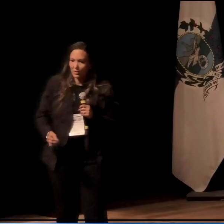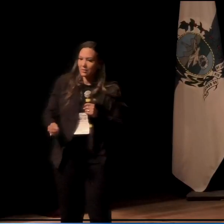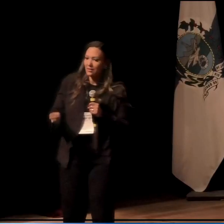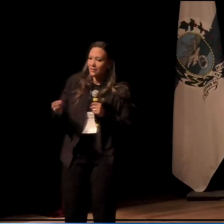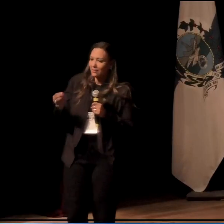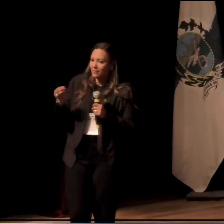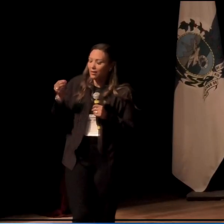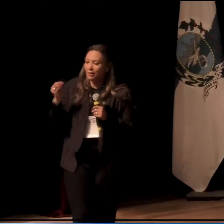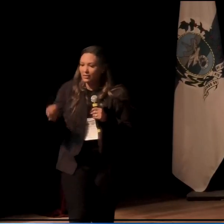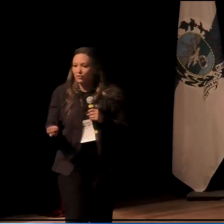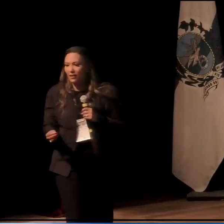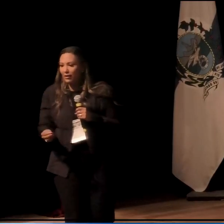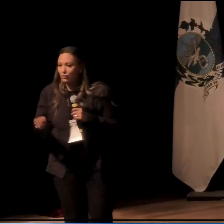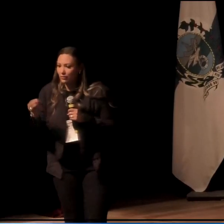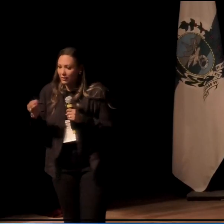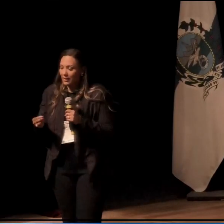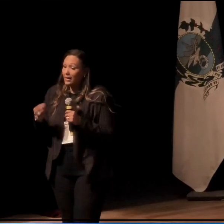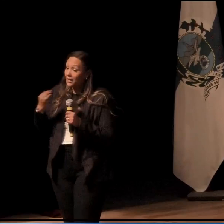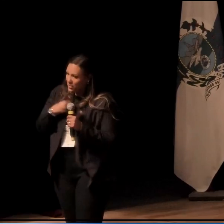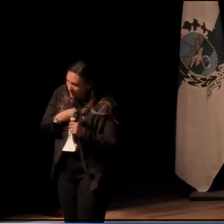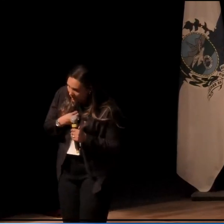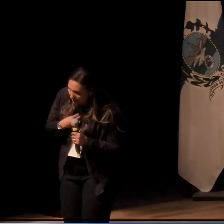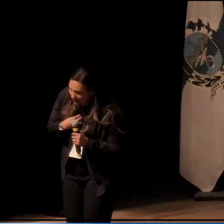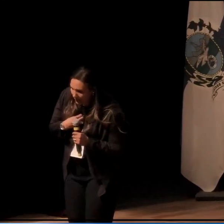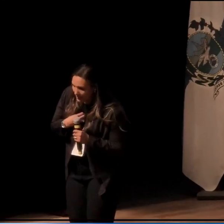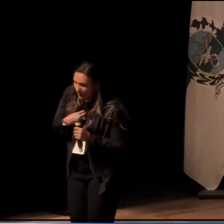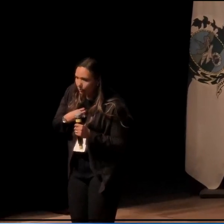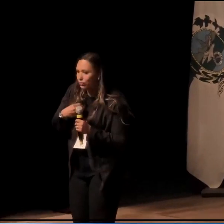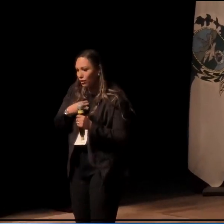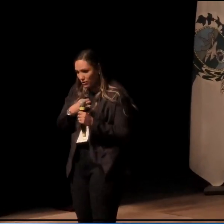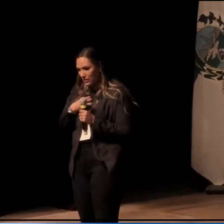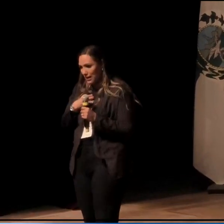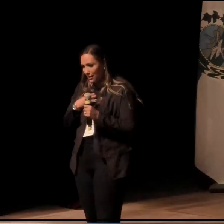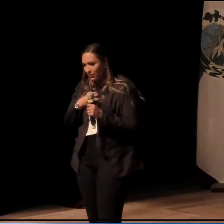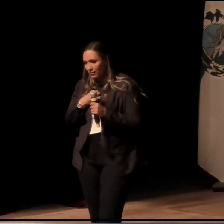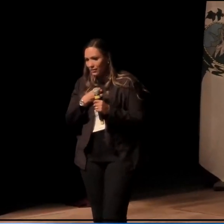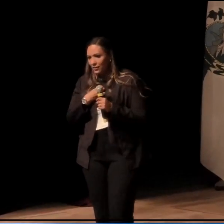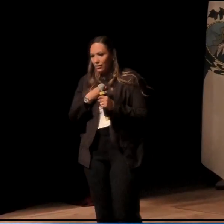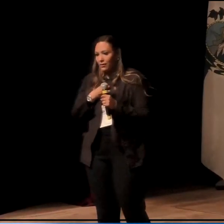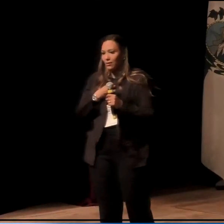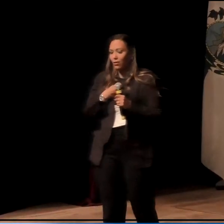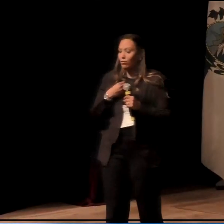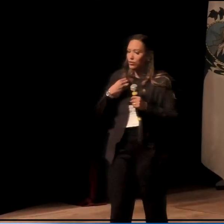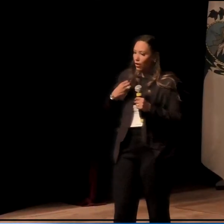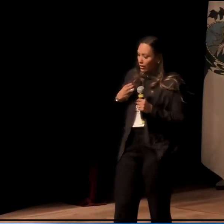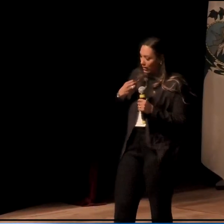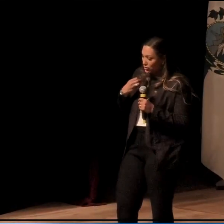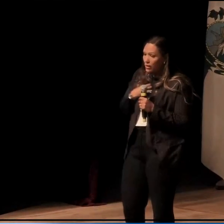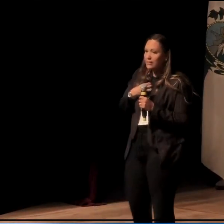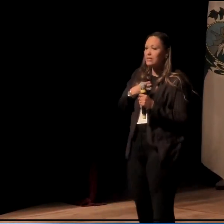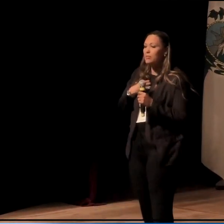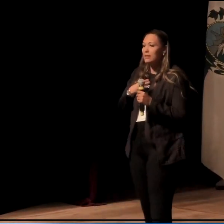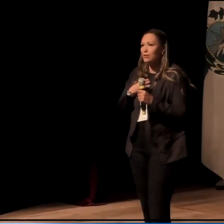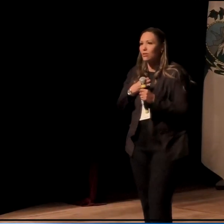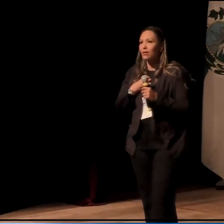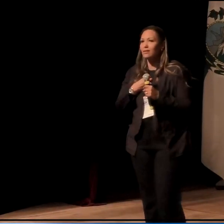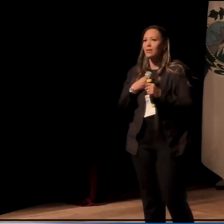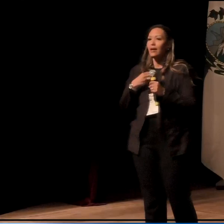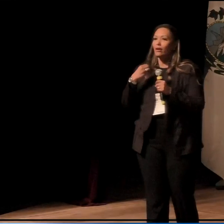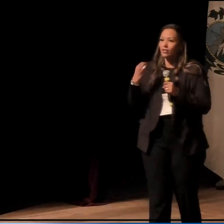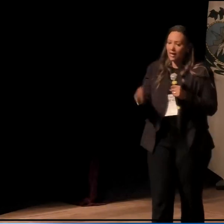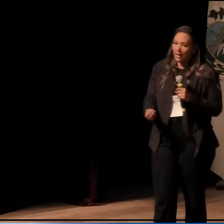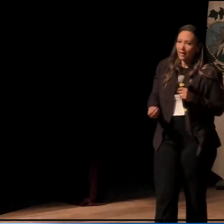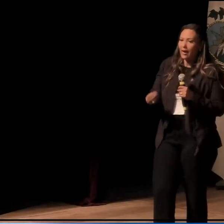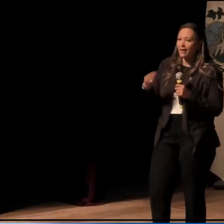que vocês também tiveram e acreditaram tá Marcelo no nosso estado com as nossas limitações